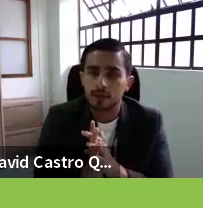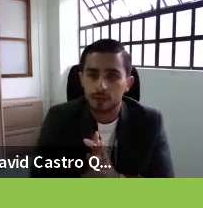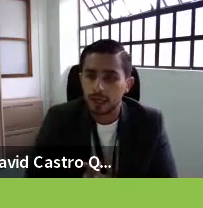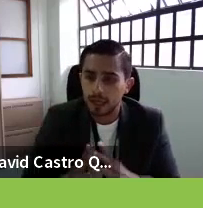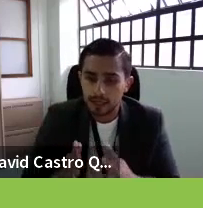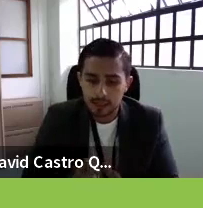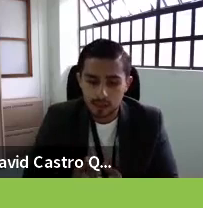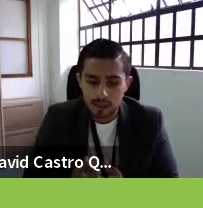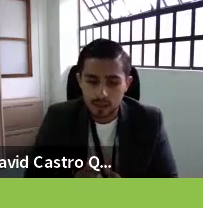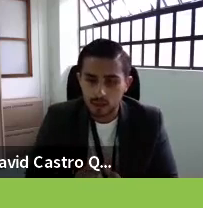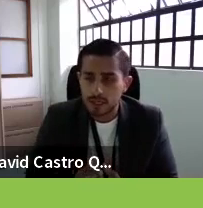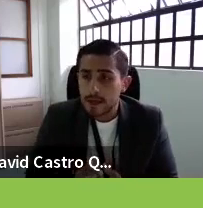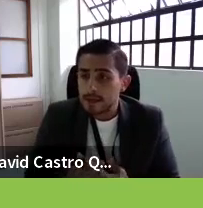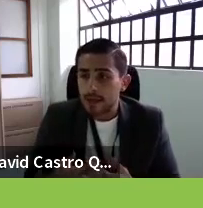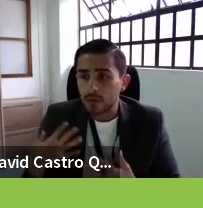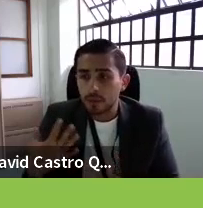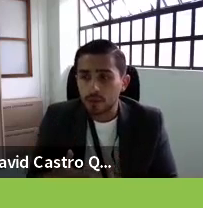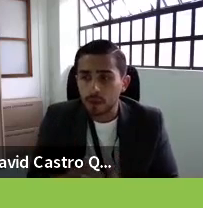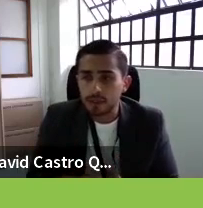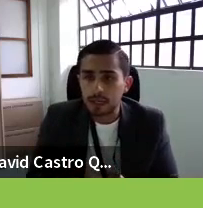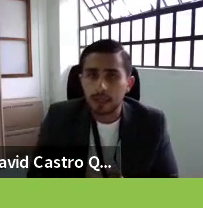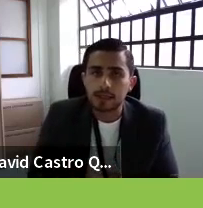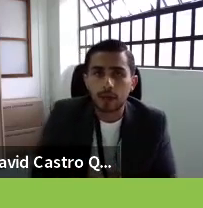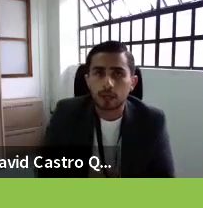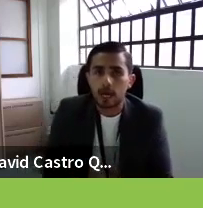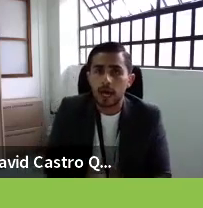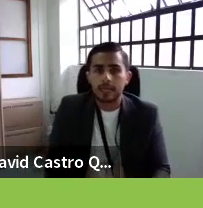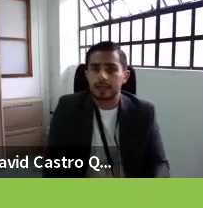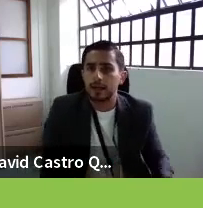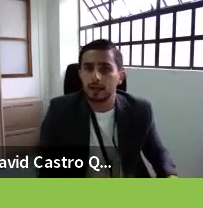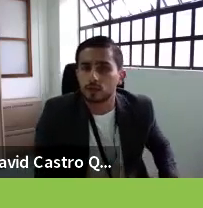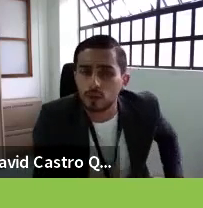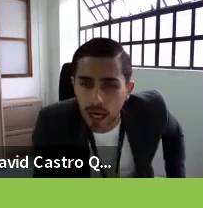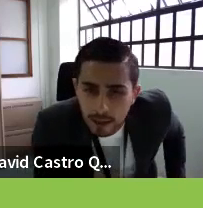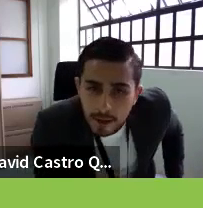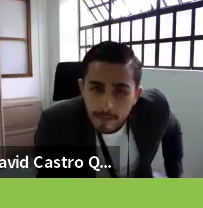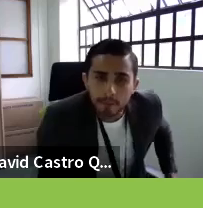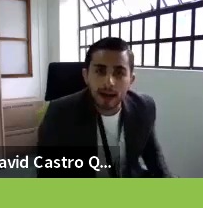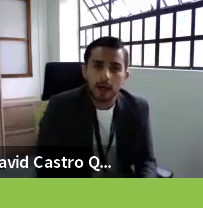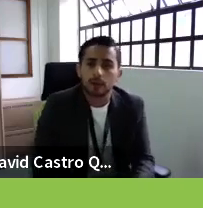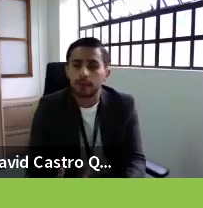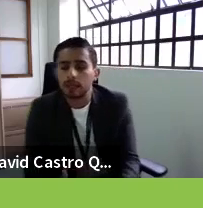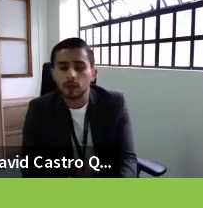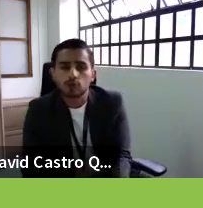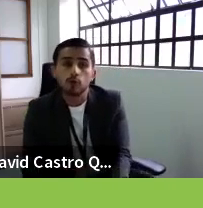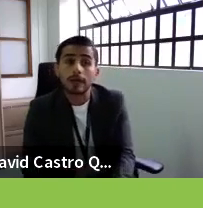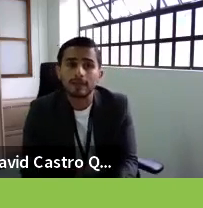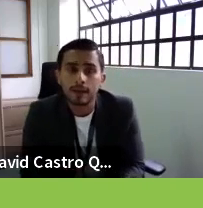insisto esto es si hay alguna persona pues que esté viendo la charla desde otro lugar bacano que también nos cuente